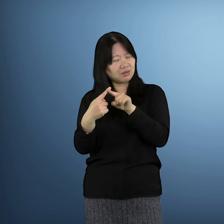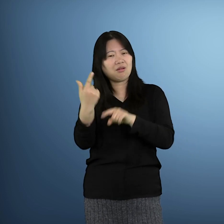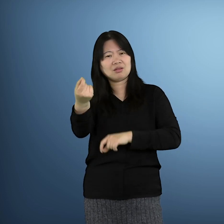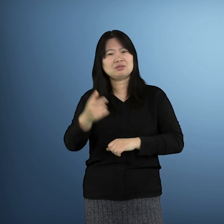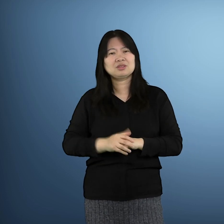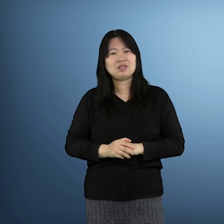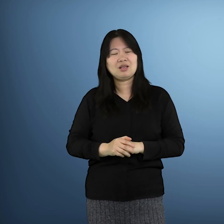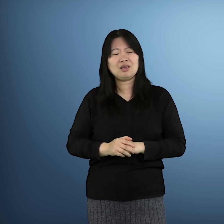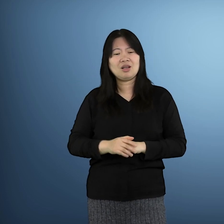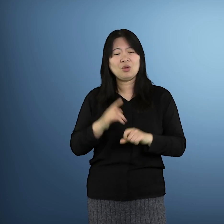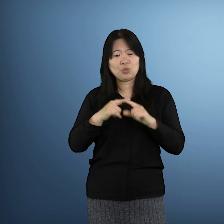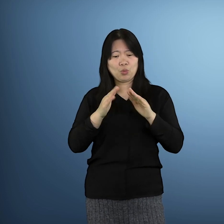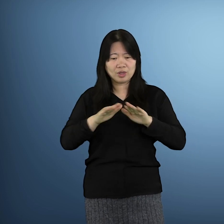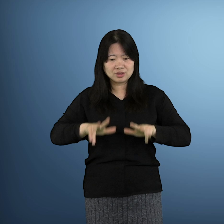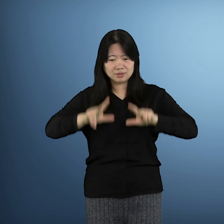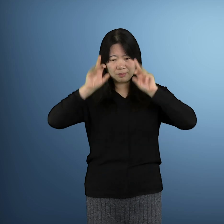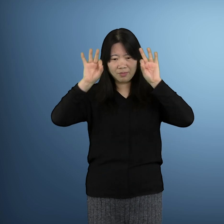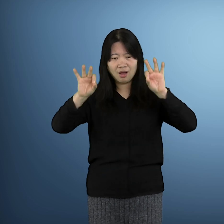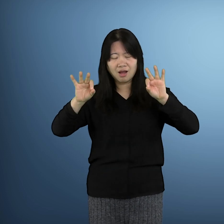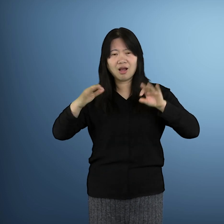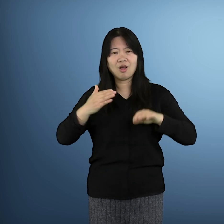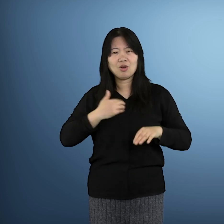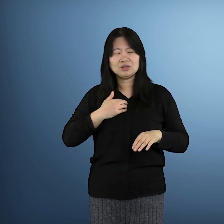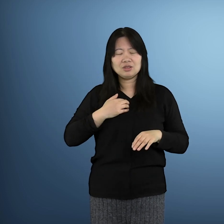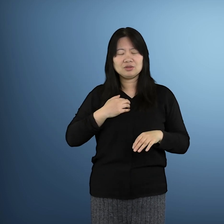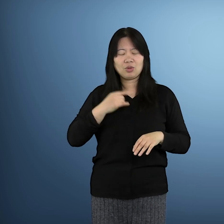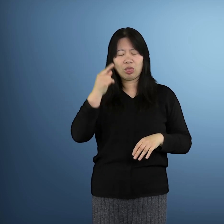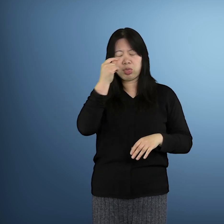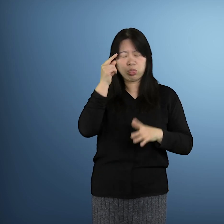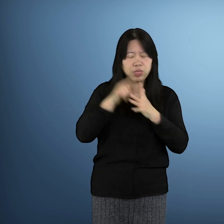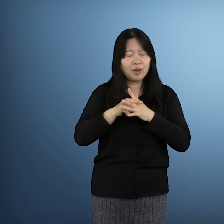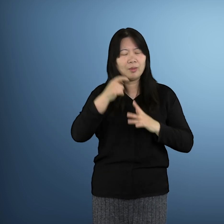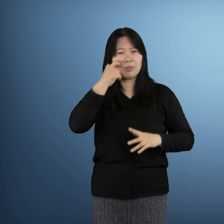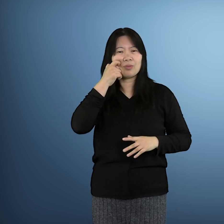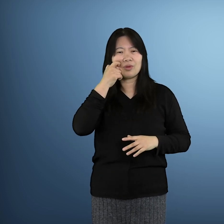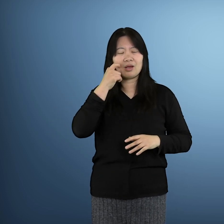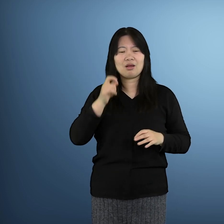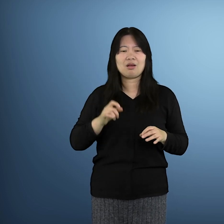오늘날 서서히 우리도 눈치채지 못하는 사이에